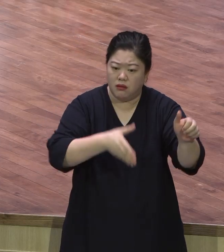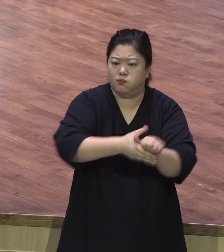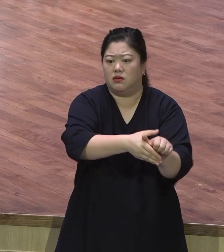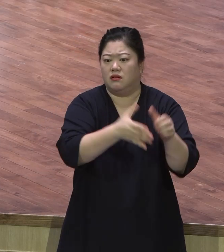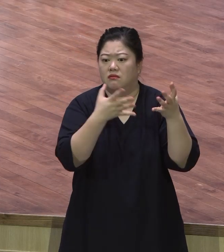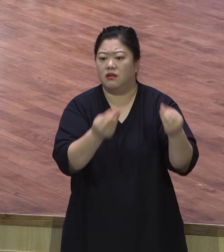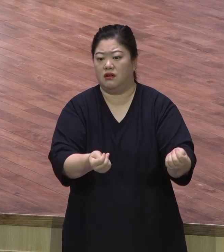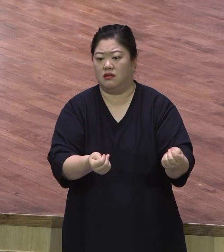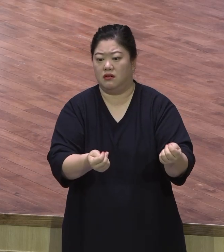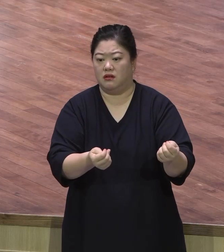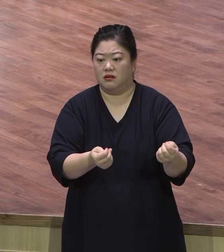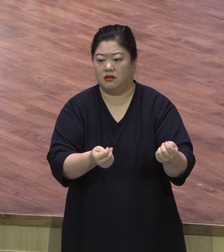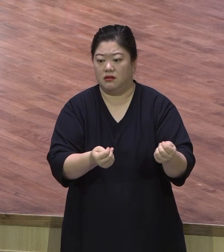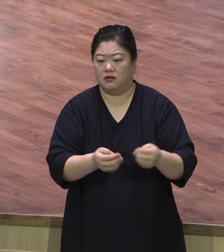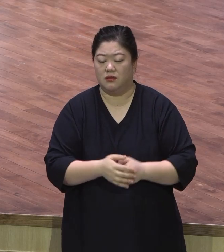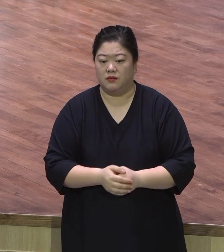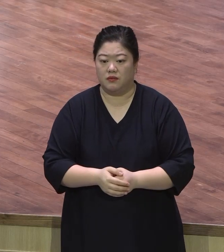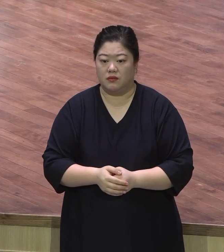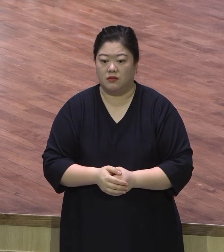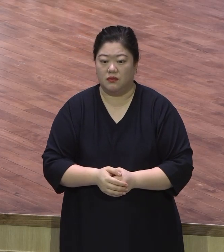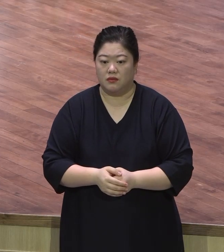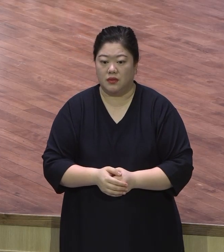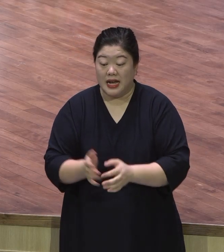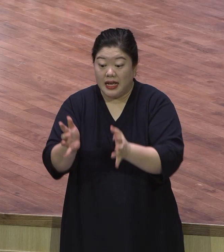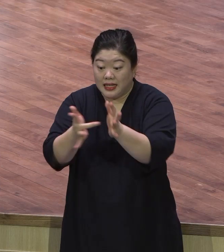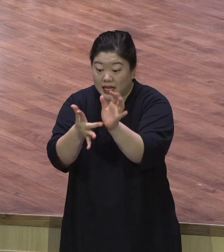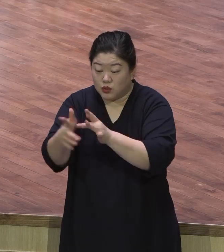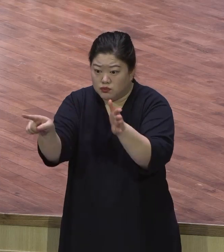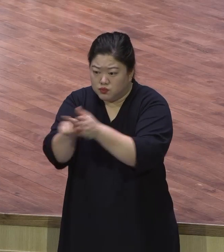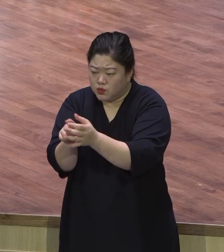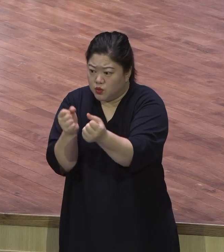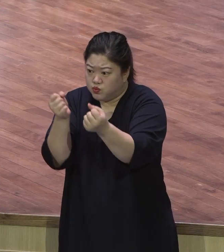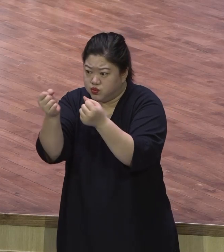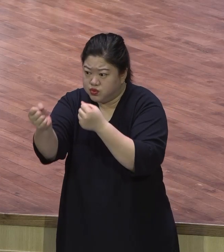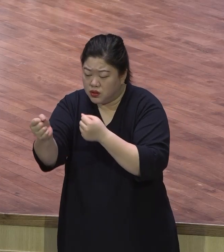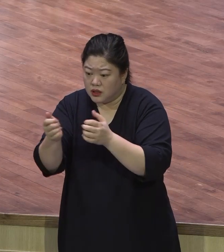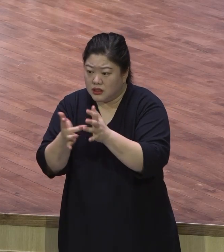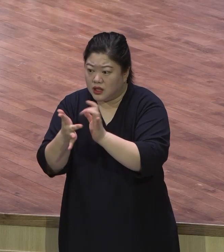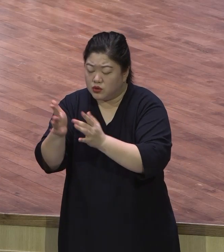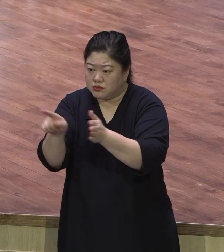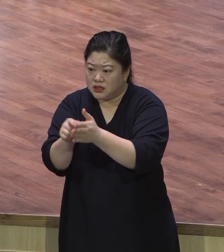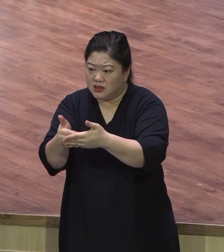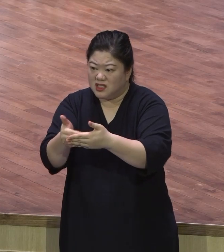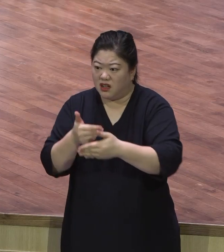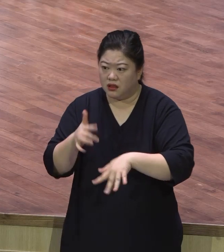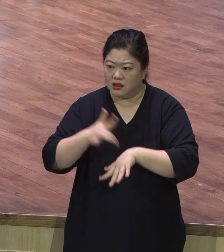옛날에 불신자 할 때 그 모습을 그렇게 살면 안 된다는 거예요.